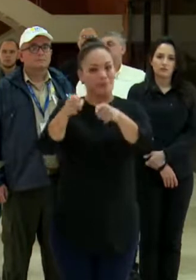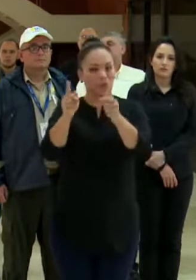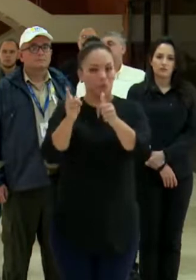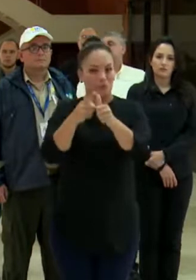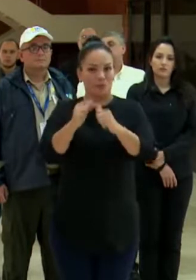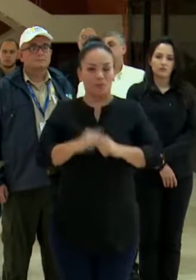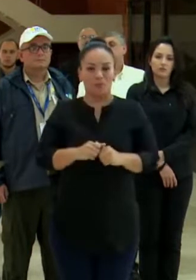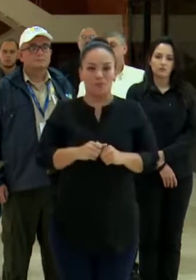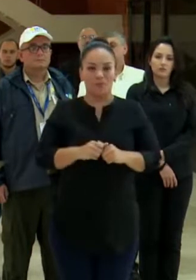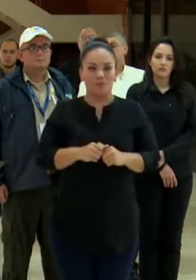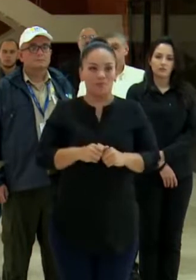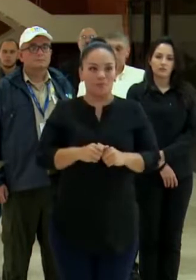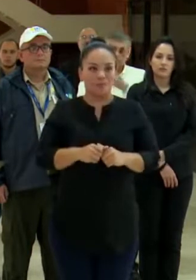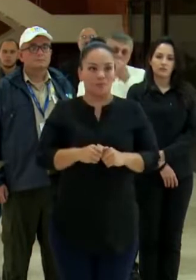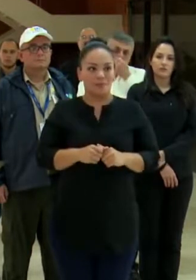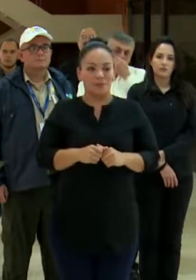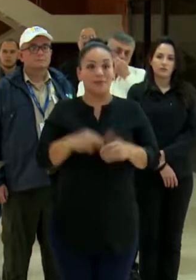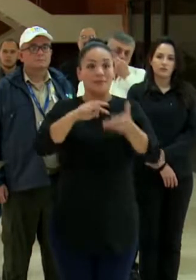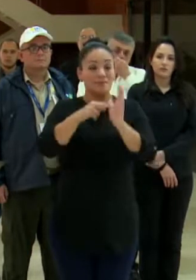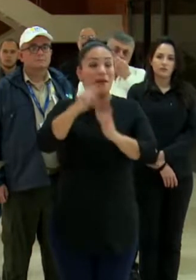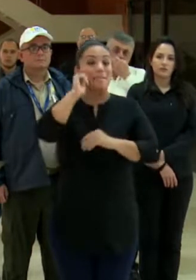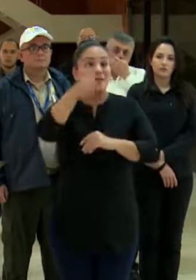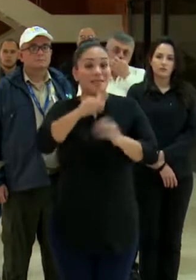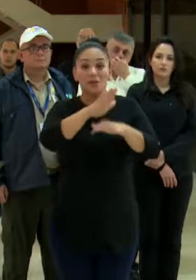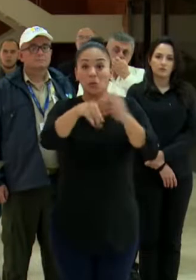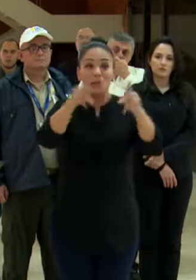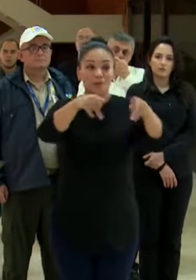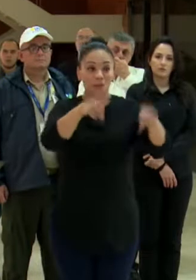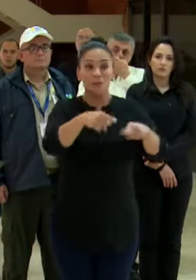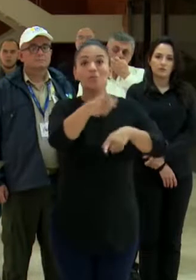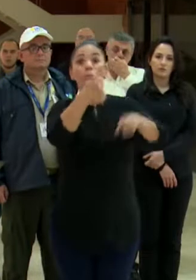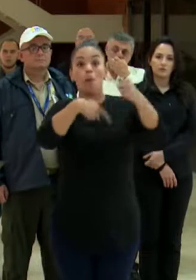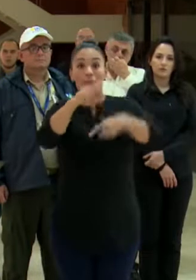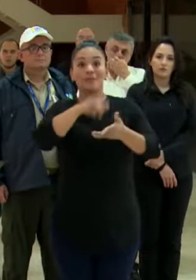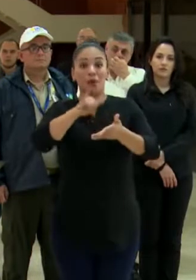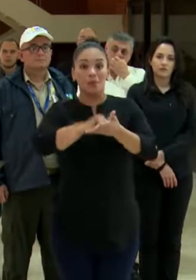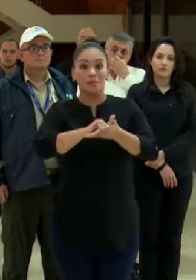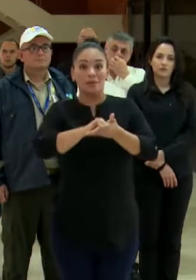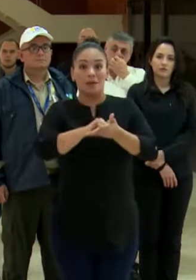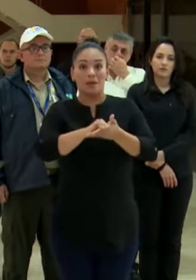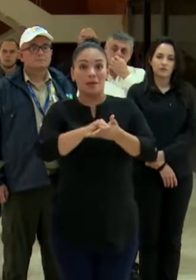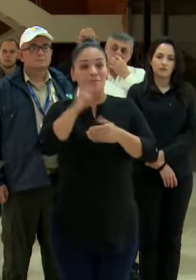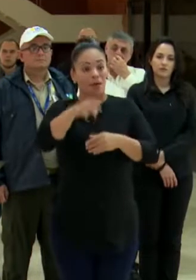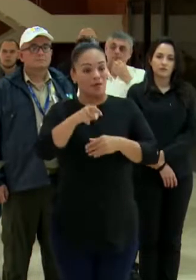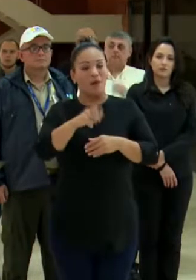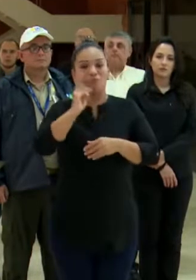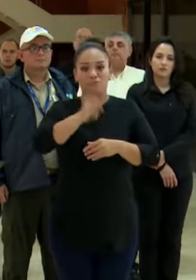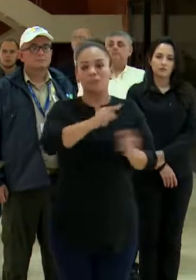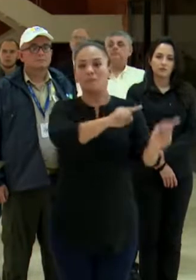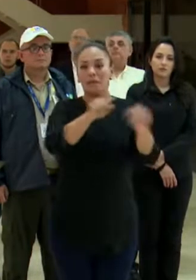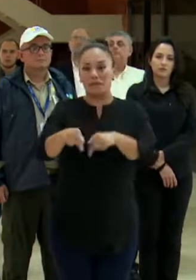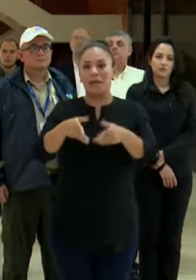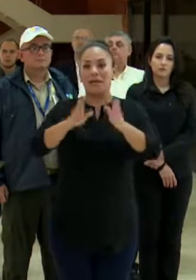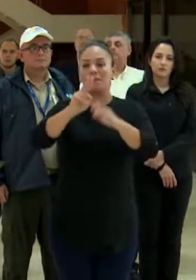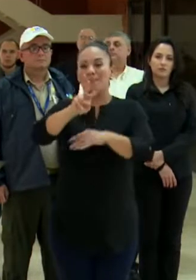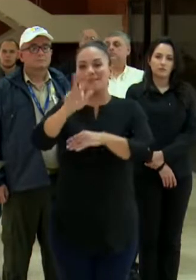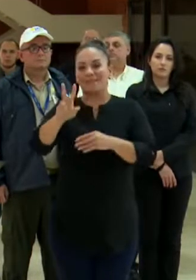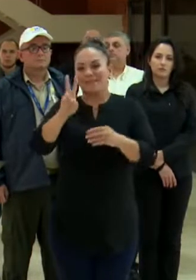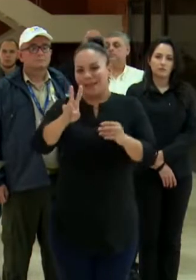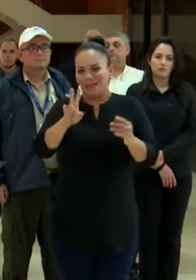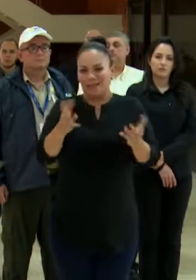Mañana todos van a estar obligados a transitar por la 27, sin ruta alterna. Vamos a tener un operativo